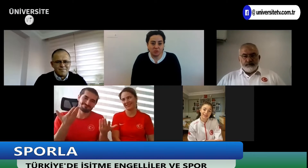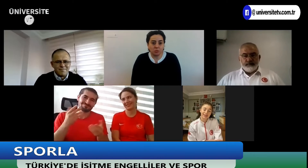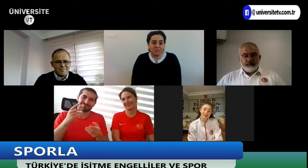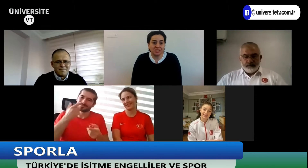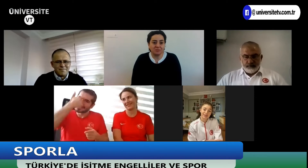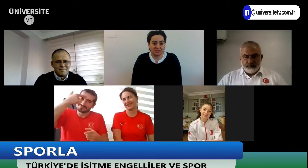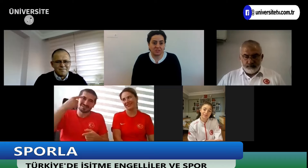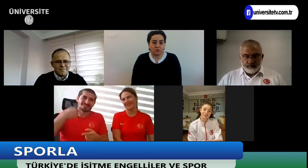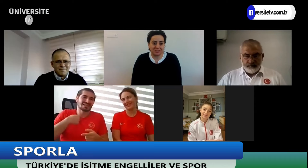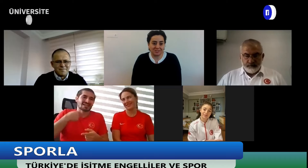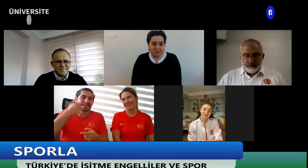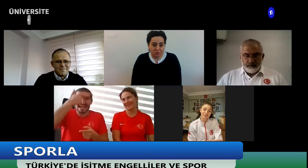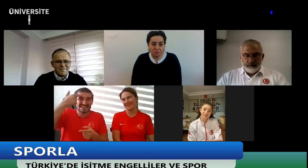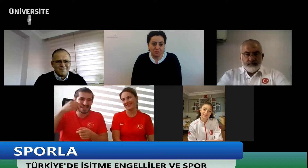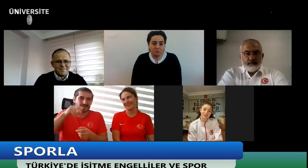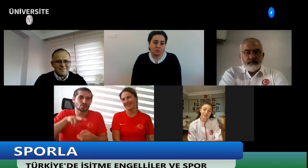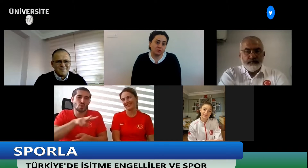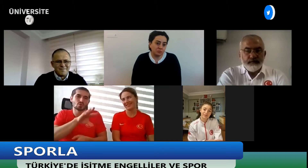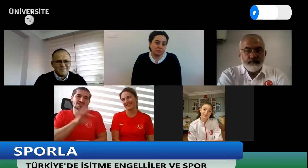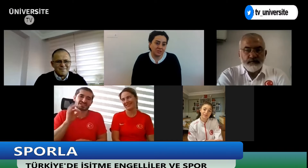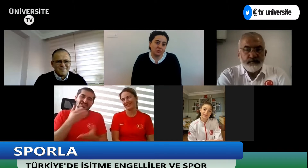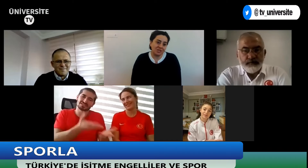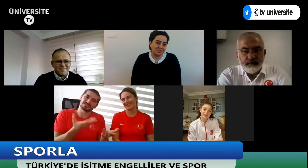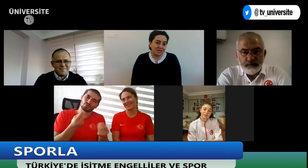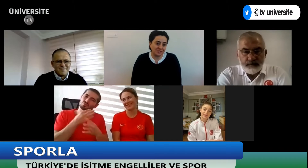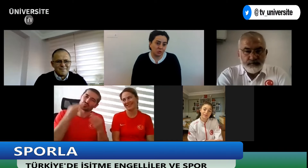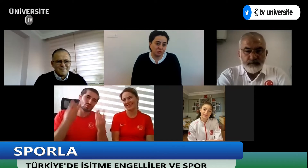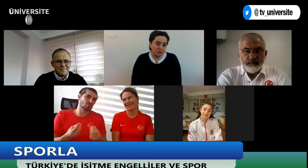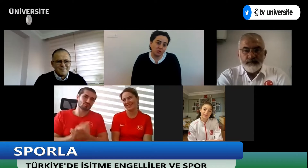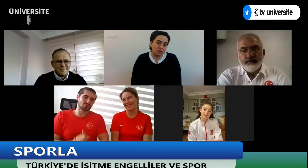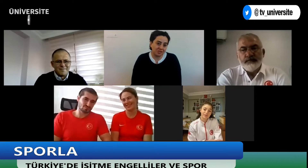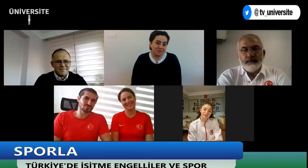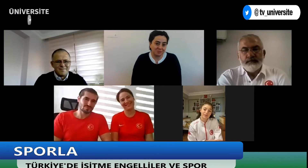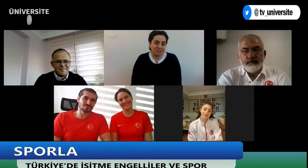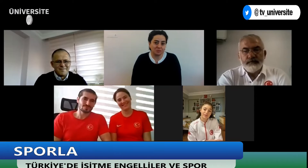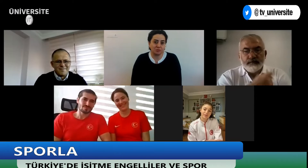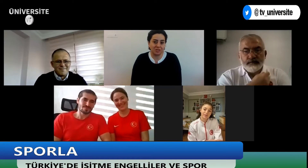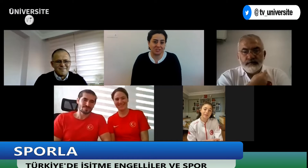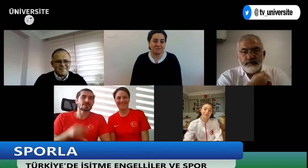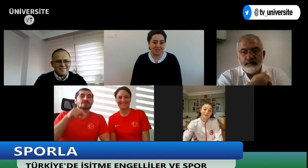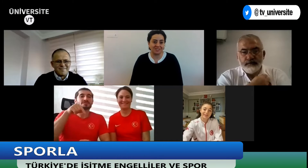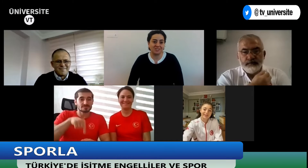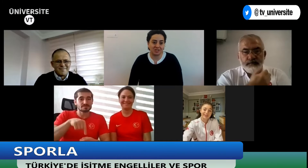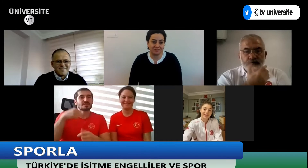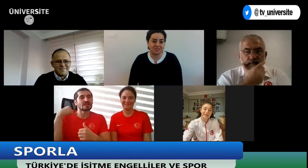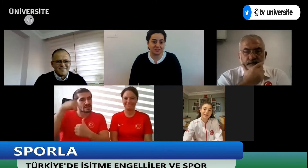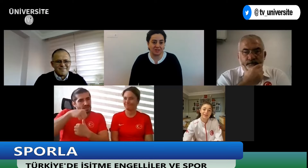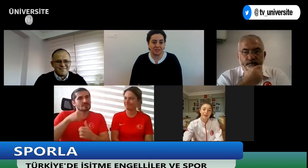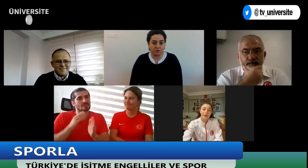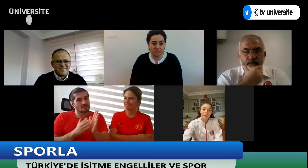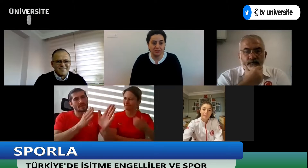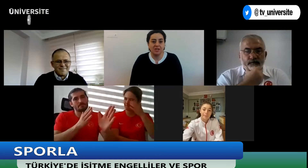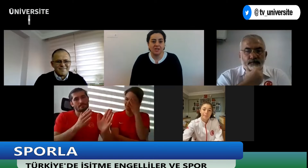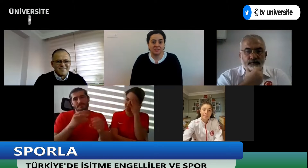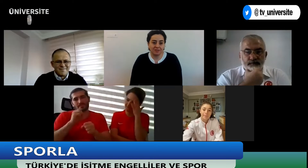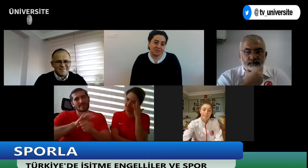Hayatımda kendimi çok başarılı bir insan olarak hissediyorum. Bu bana güreş sayesinde oldu ve çok şanslıyım bana bu güreşin verdiği